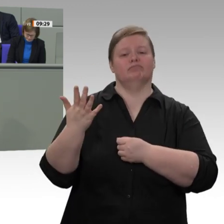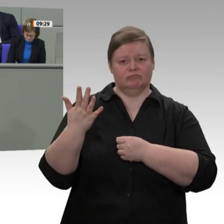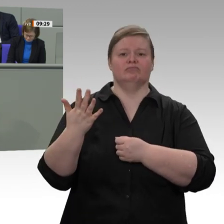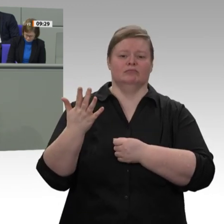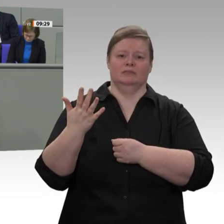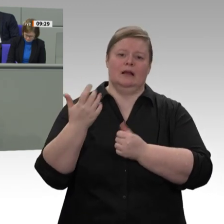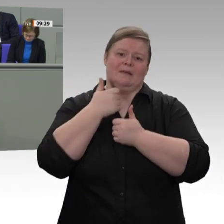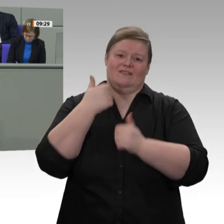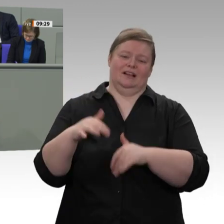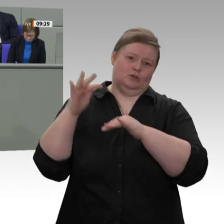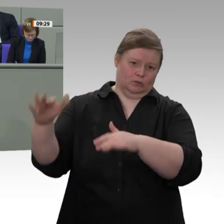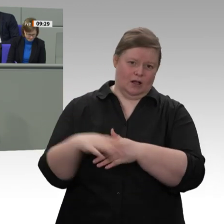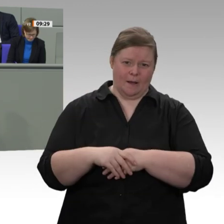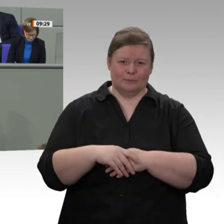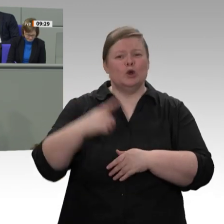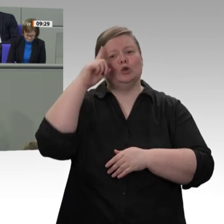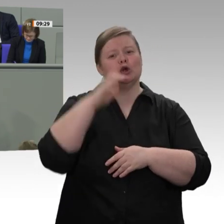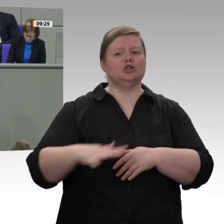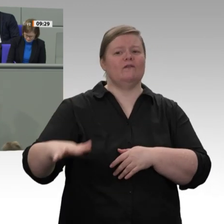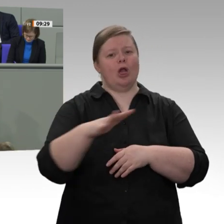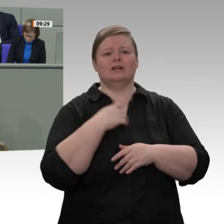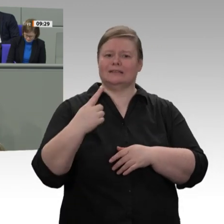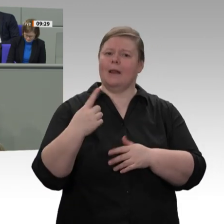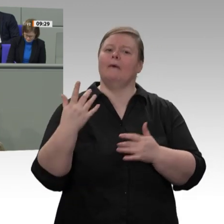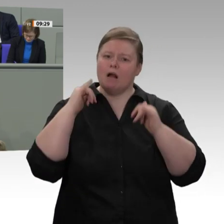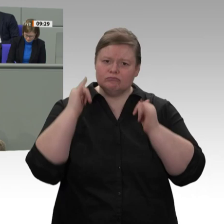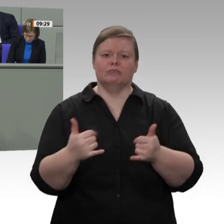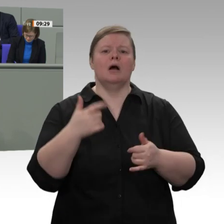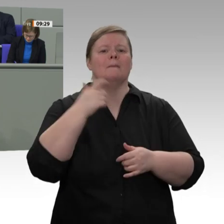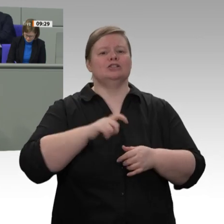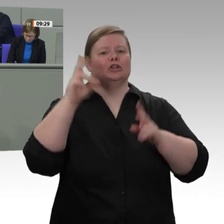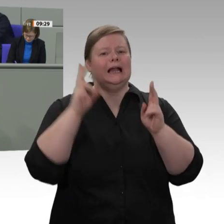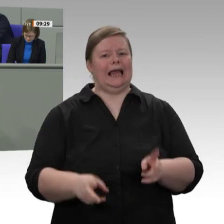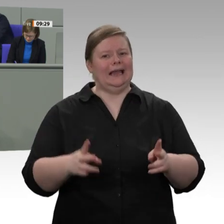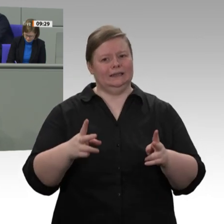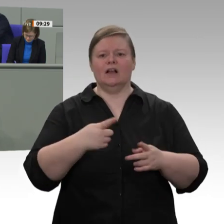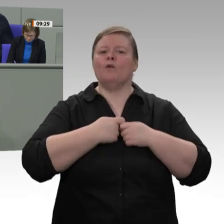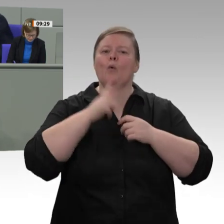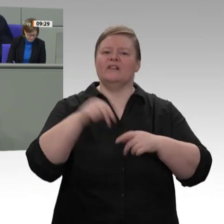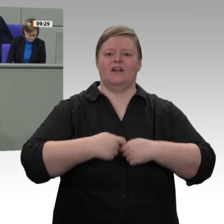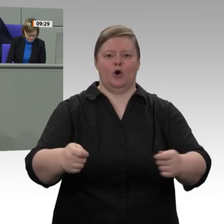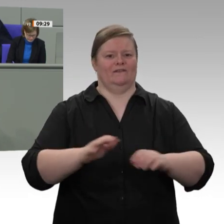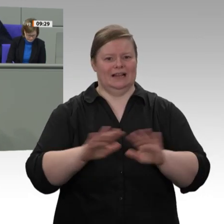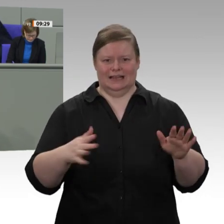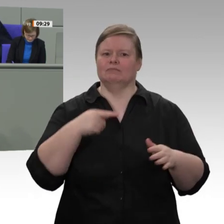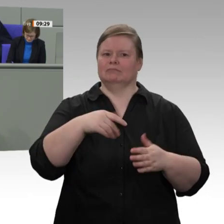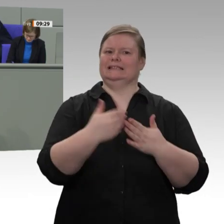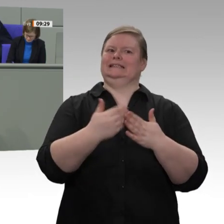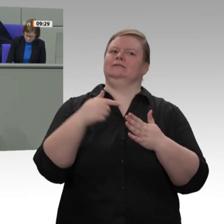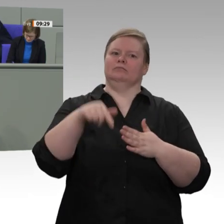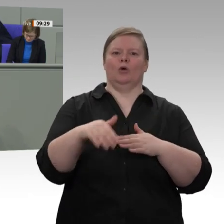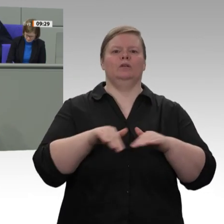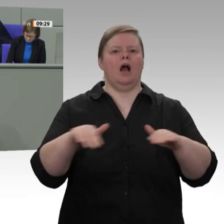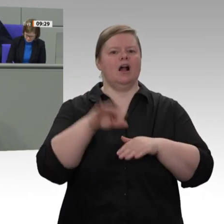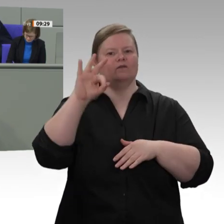waren der Staat, aber eben auch der Souverän. Und deswegen ist es der richtige Platz, dass hier vor dem Deutschen Bundestag entlang